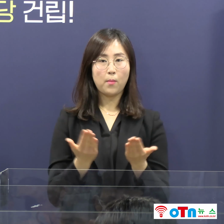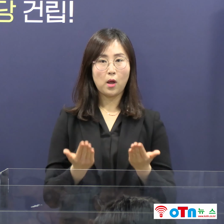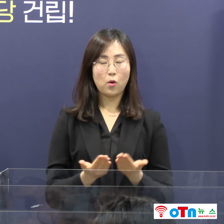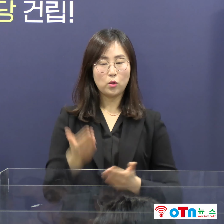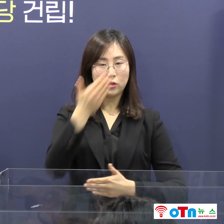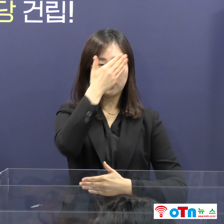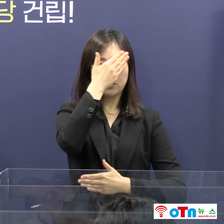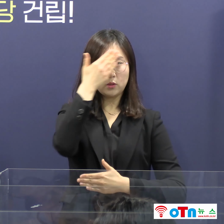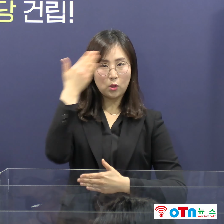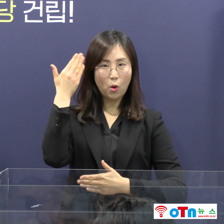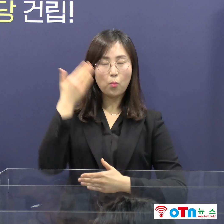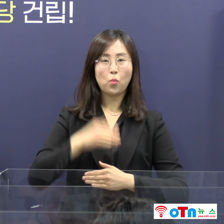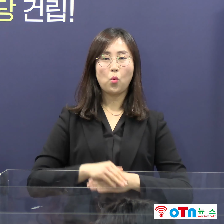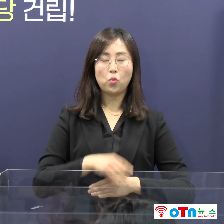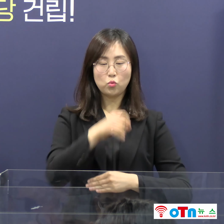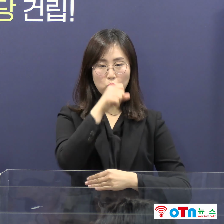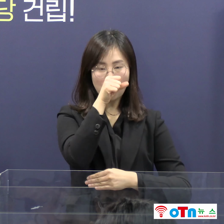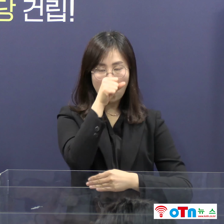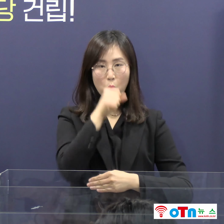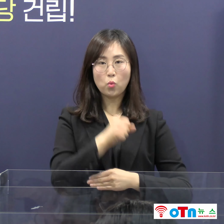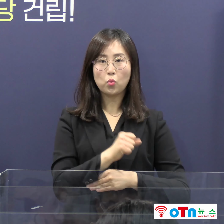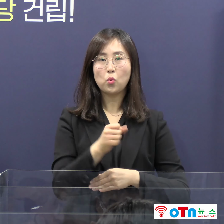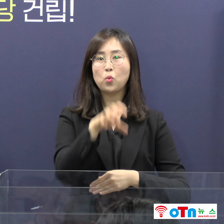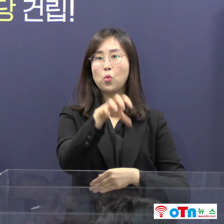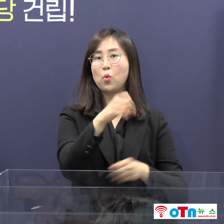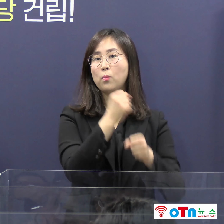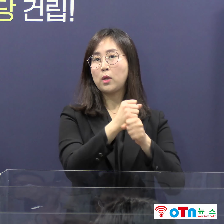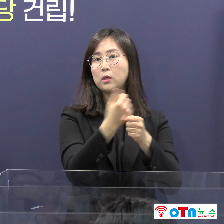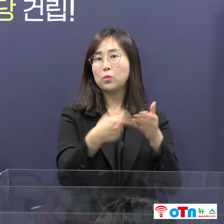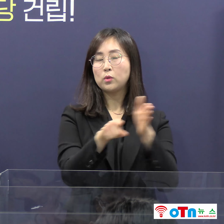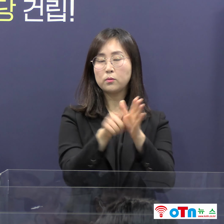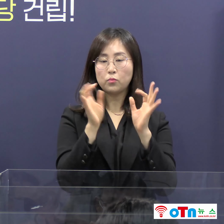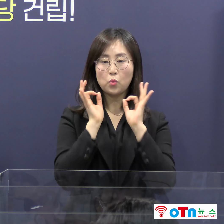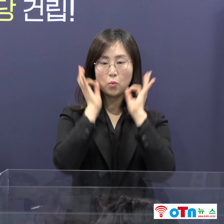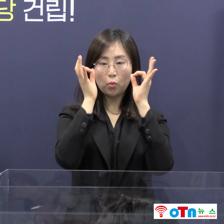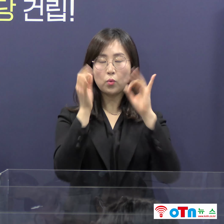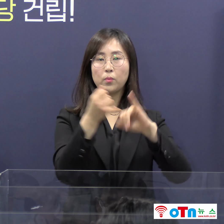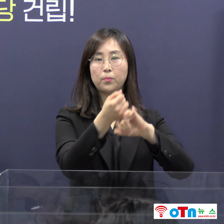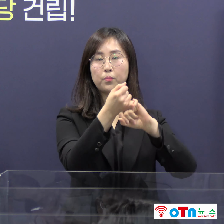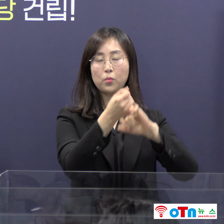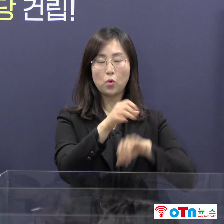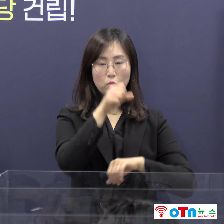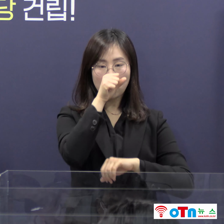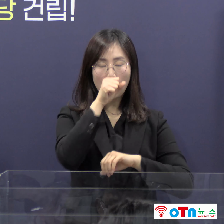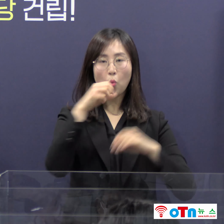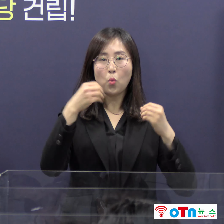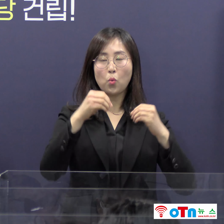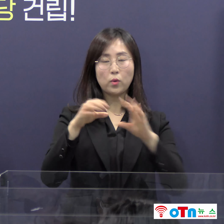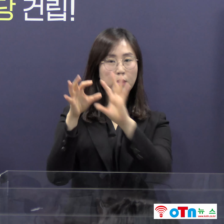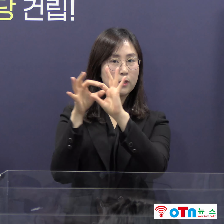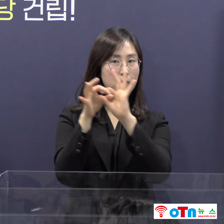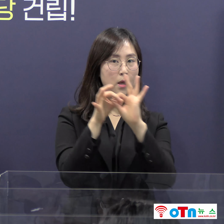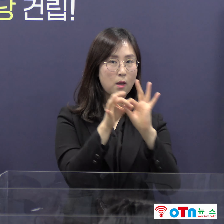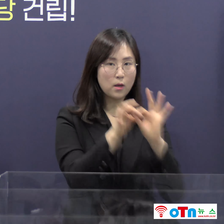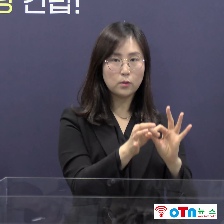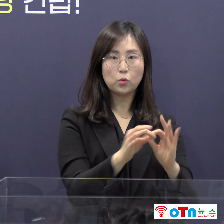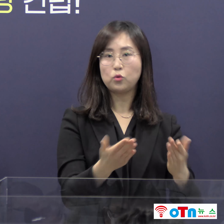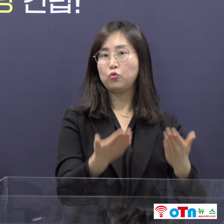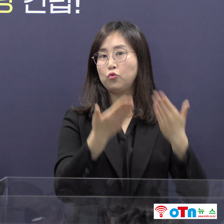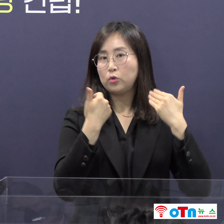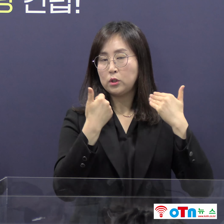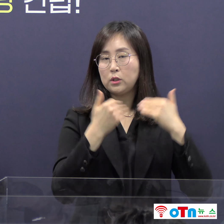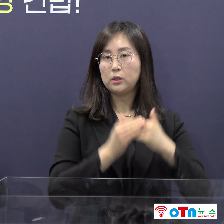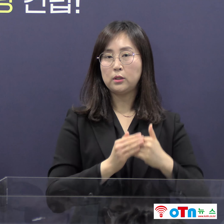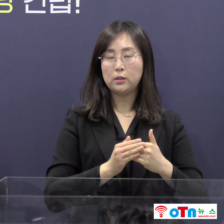공연장으로 자리매김할 수 있도록 노력해 나가겠습니다. 질 높은 공연을 지속적으로 유치해서 시민